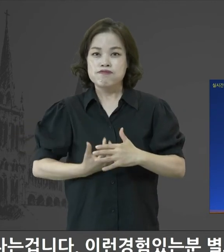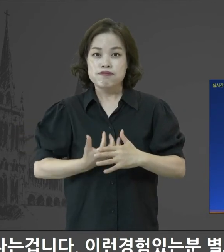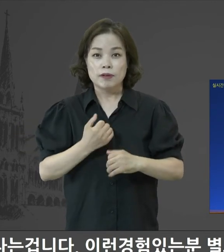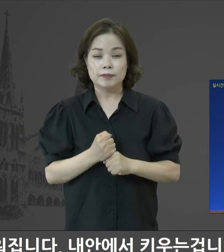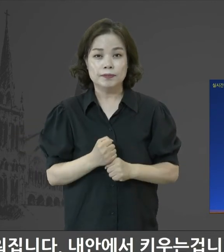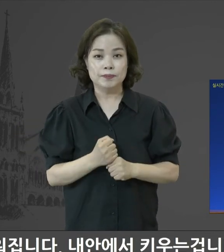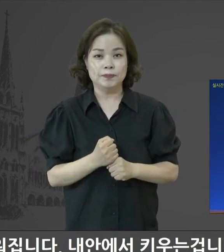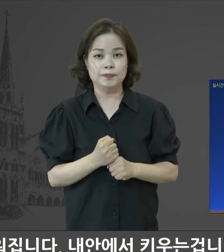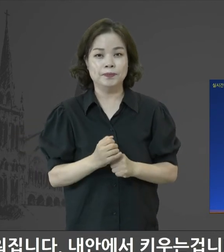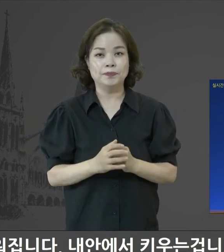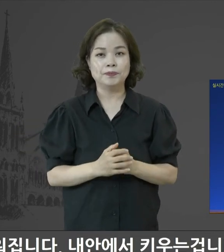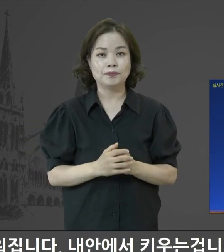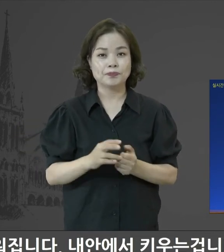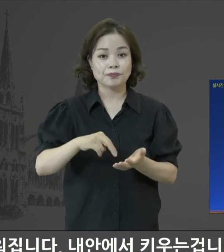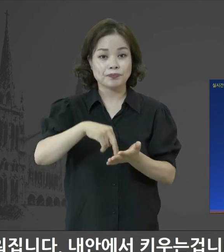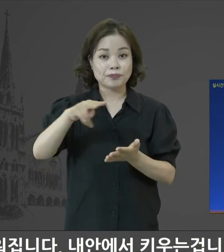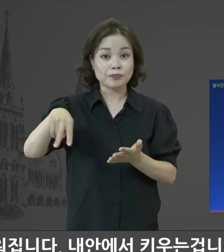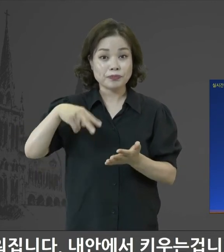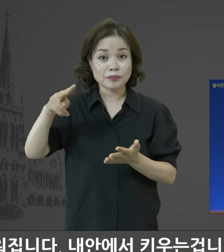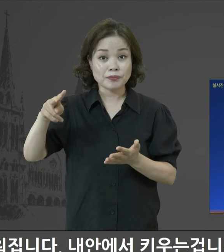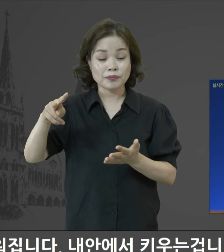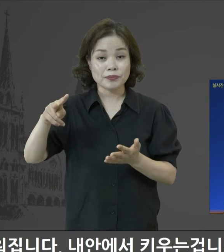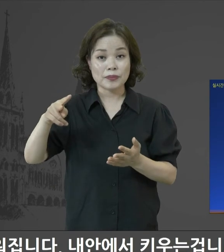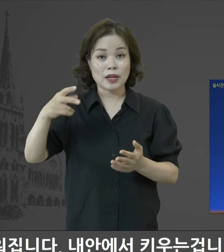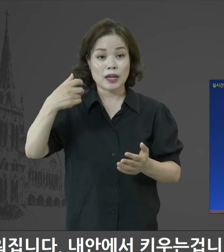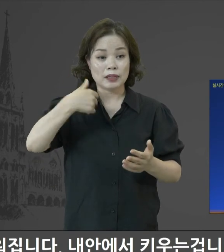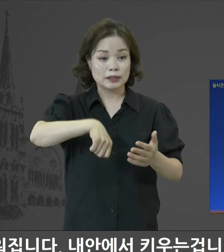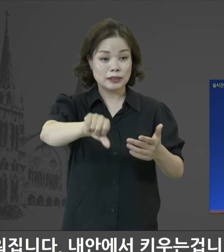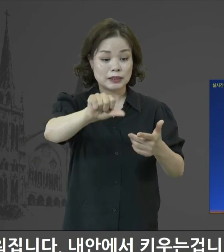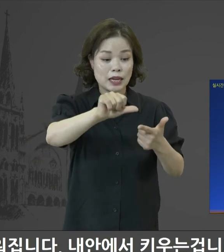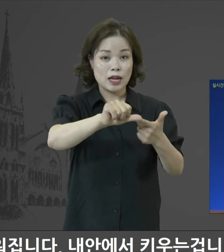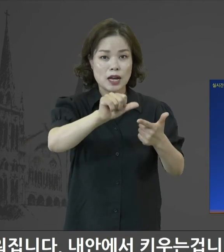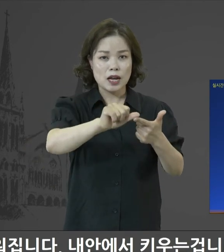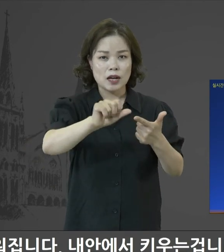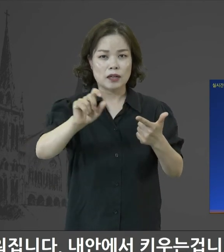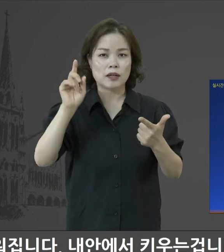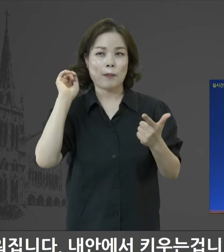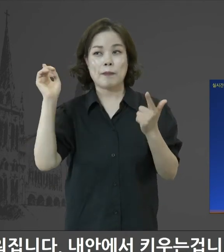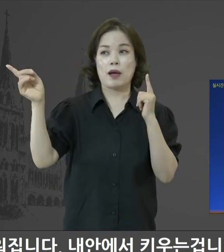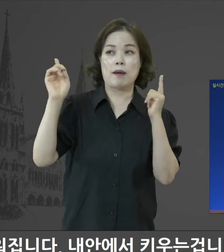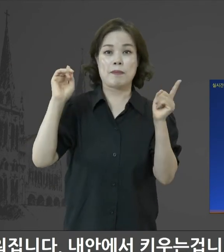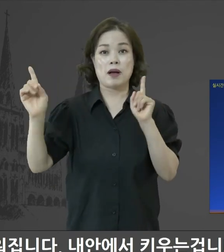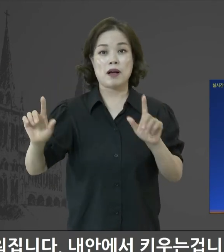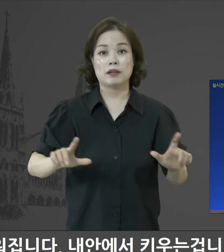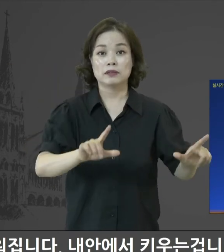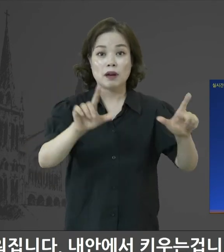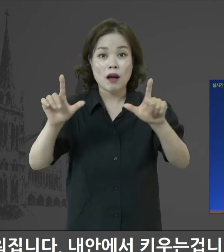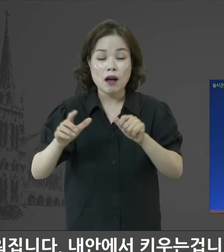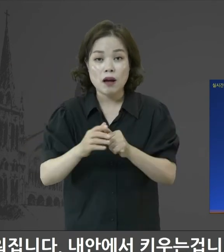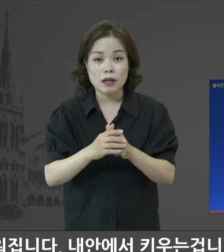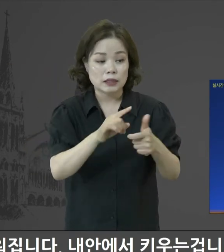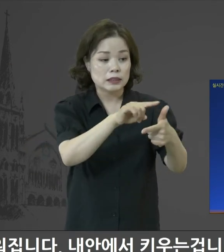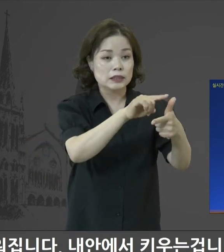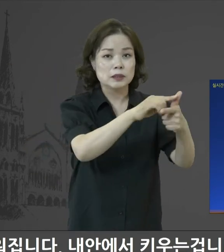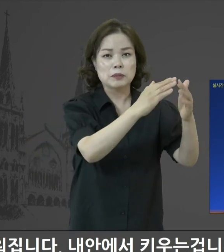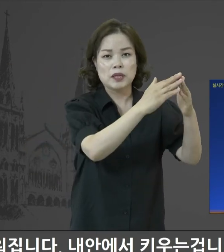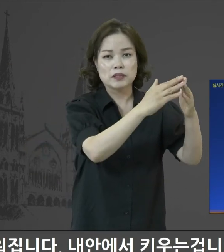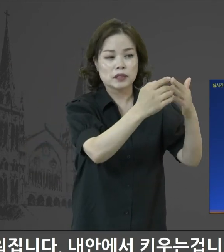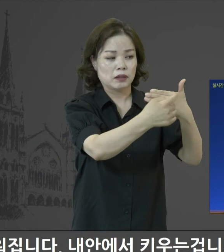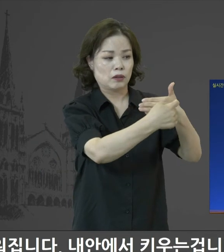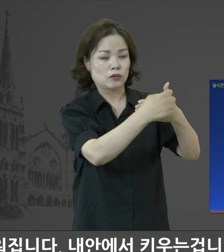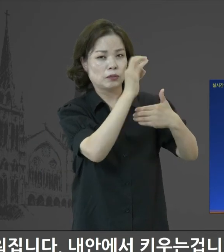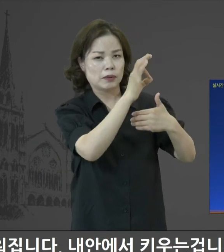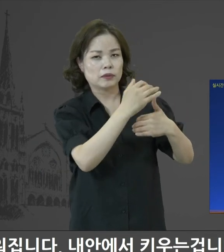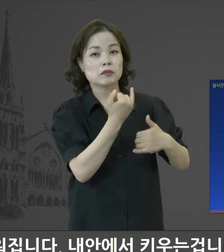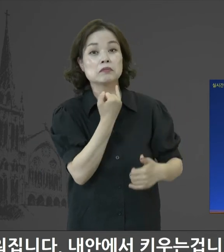탕자의 비유에 보면, 동생 탕자는 밖에 나가서 허랑방탕한 삶을 살았습니다. 집에 있는 형은 겉으로